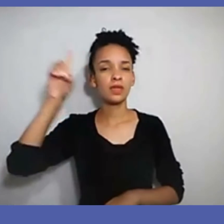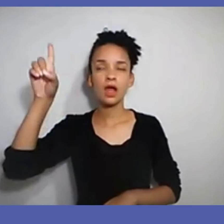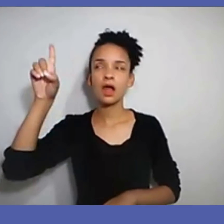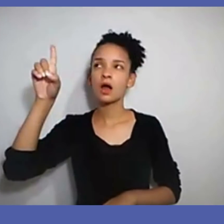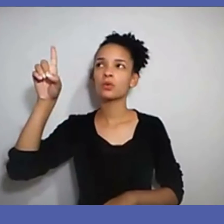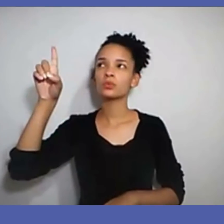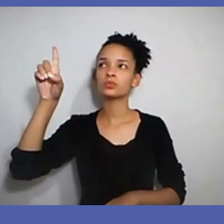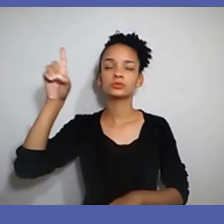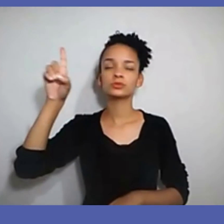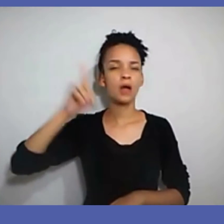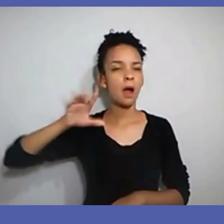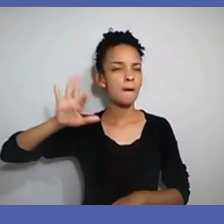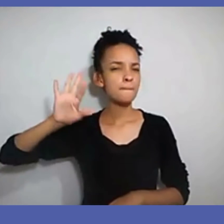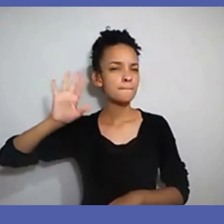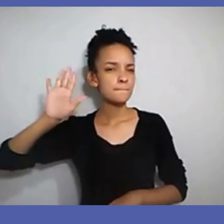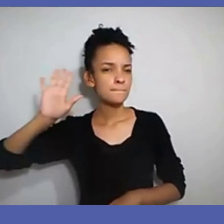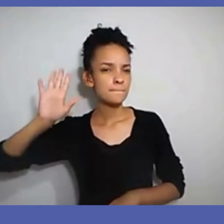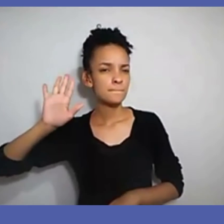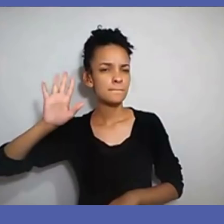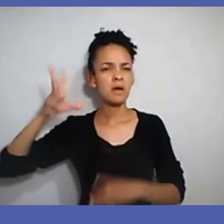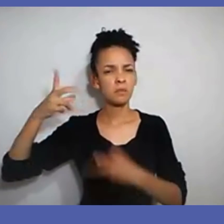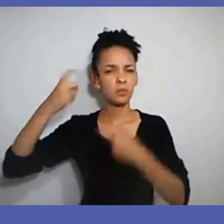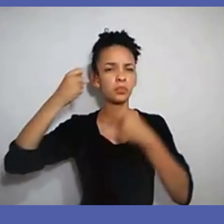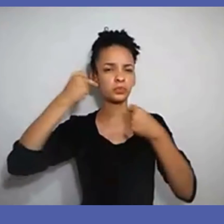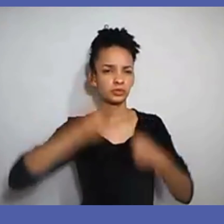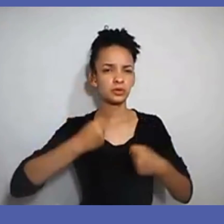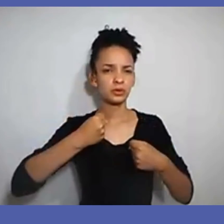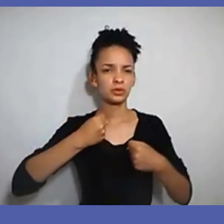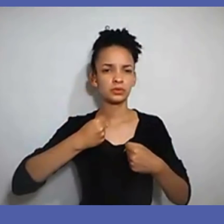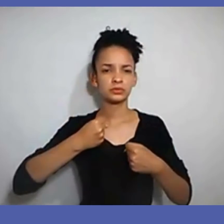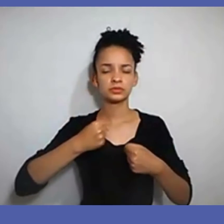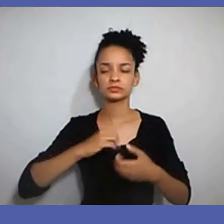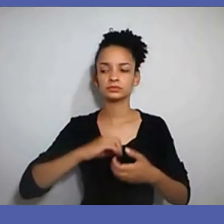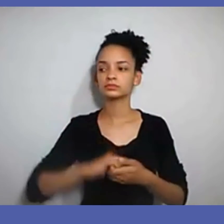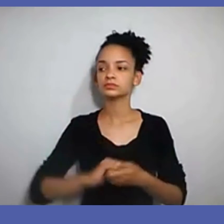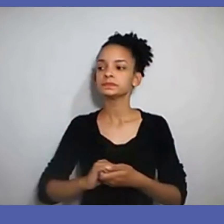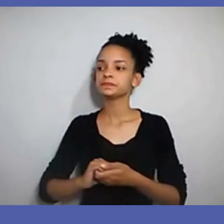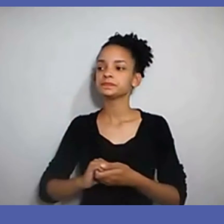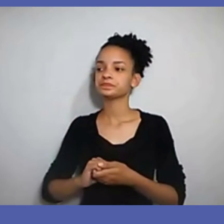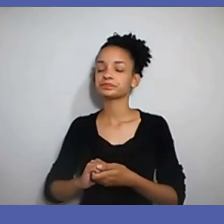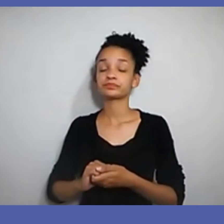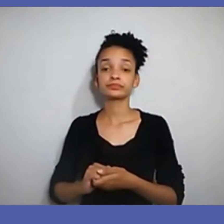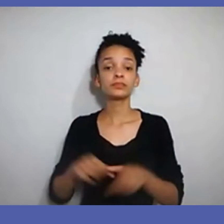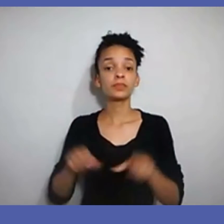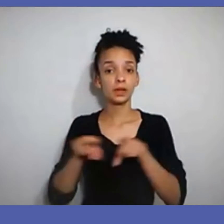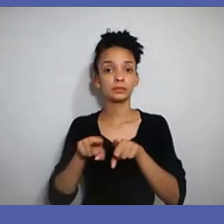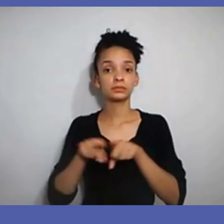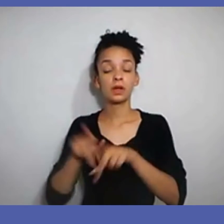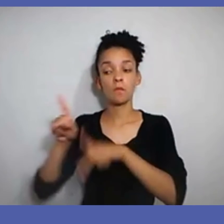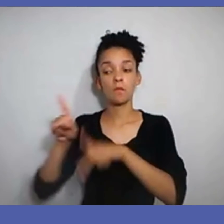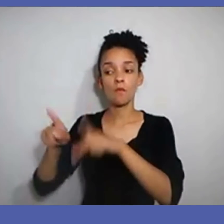esse povo do Egito, né? Para quê? Êxodo 19, dá uma olhada.